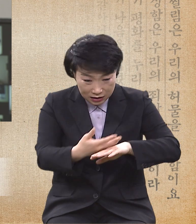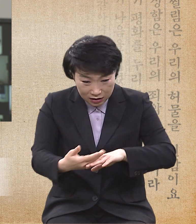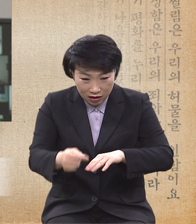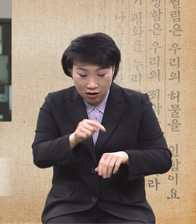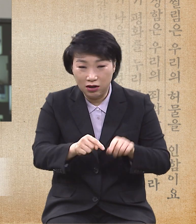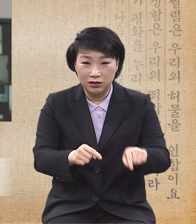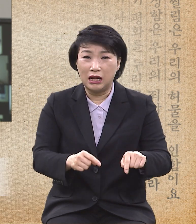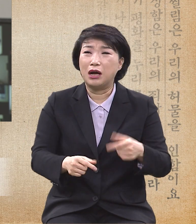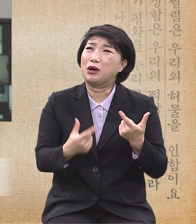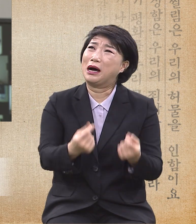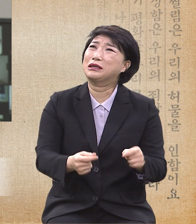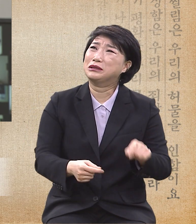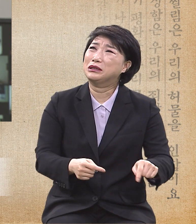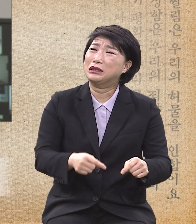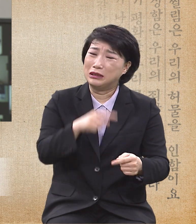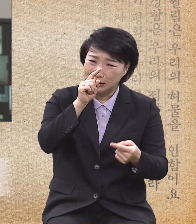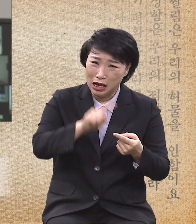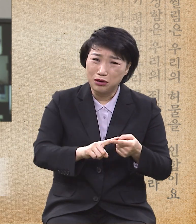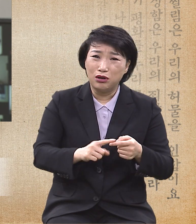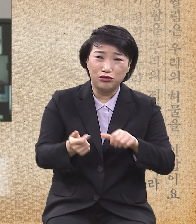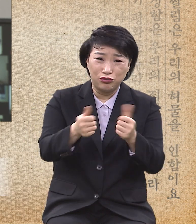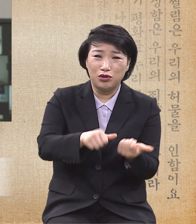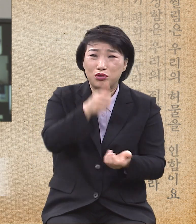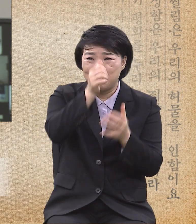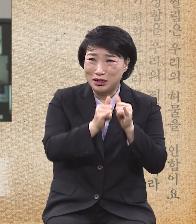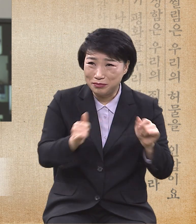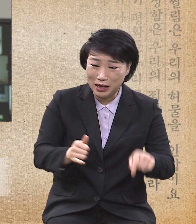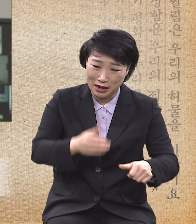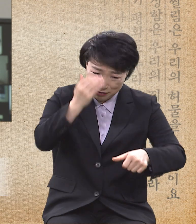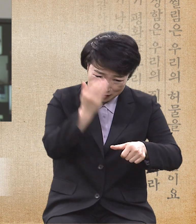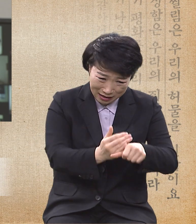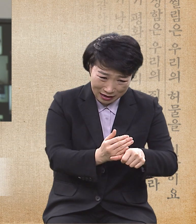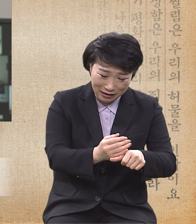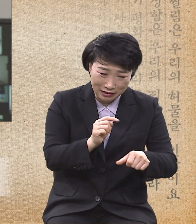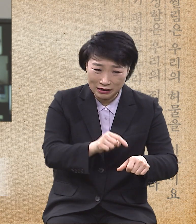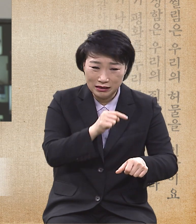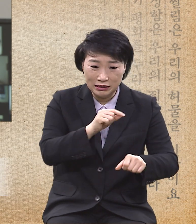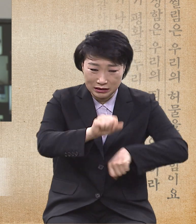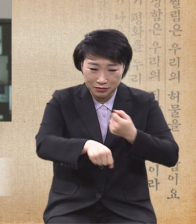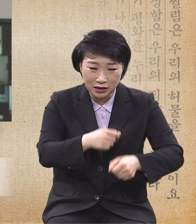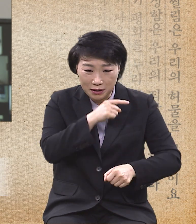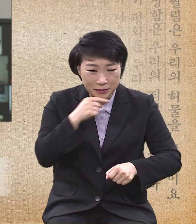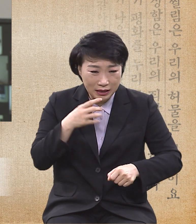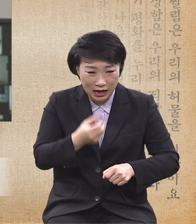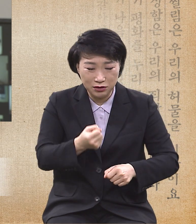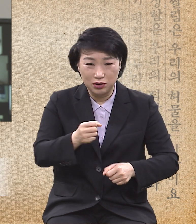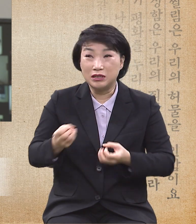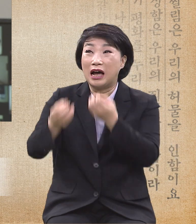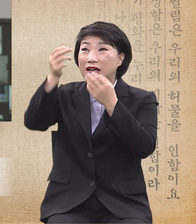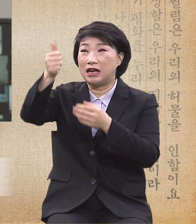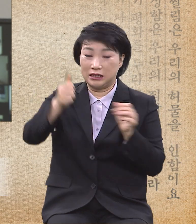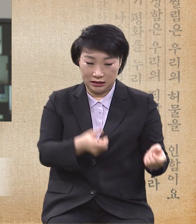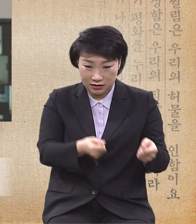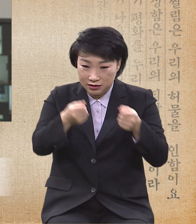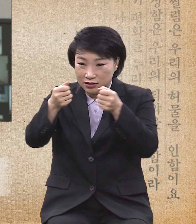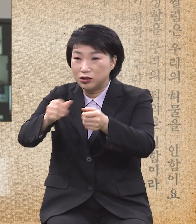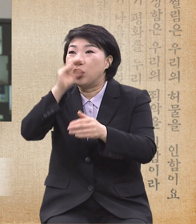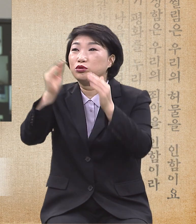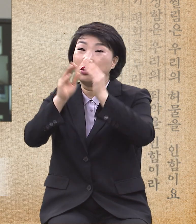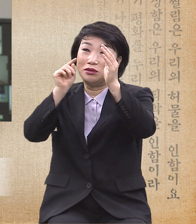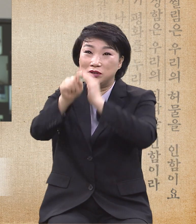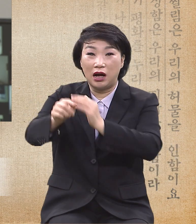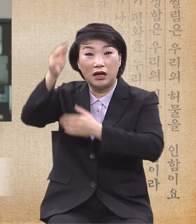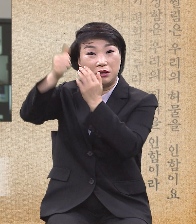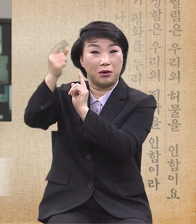할 죄인입니다 하고 짐승의 피를 들고 제사장이 성소에 들어가서 하나님을